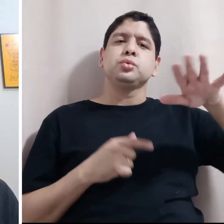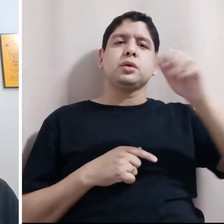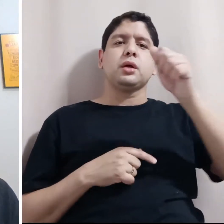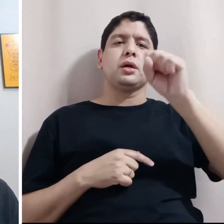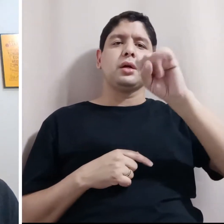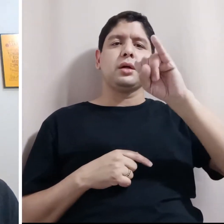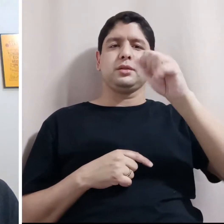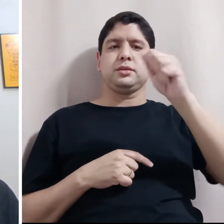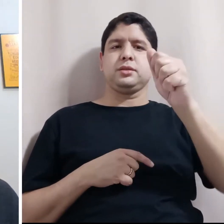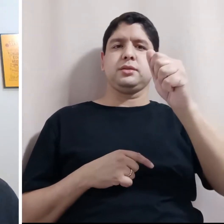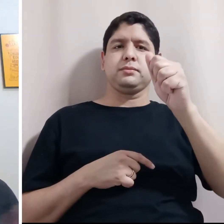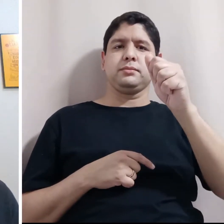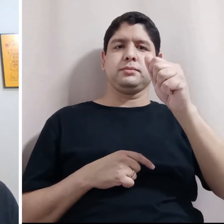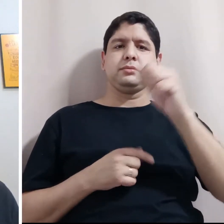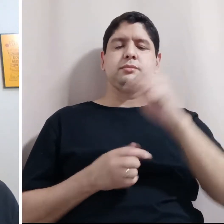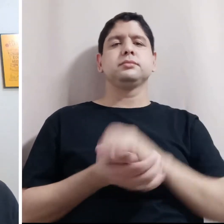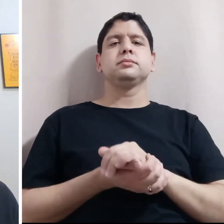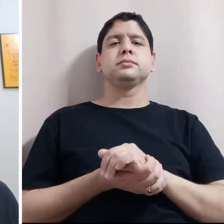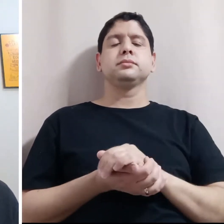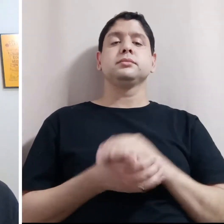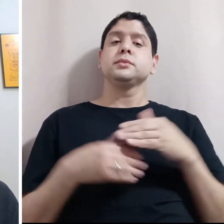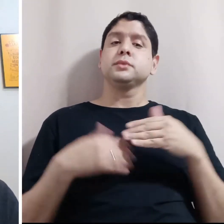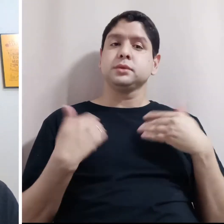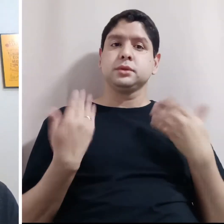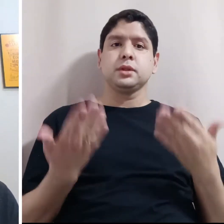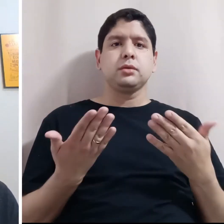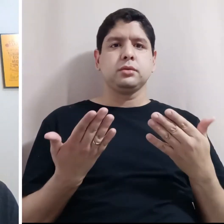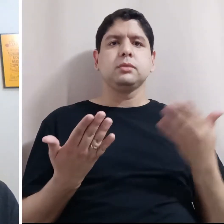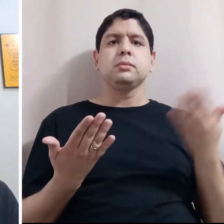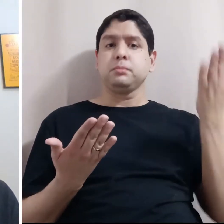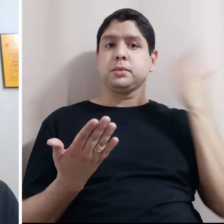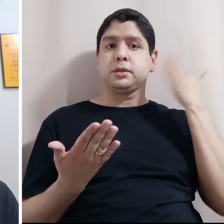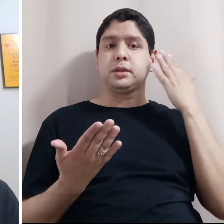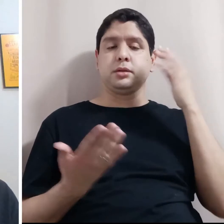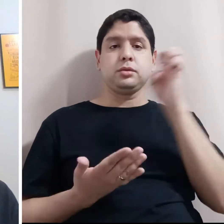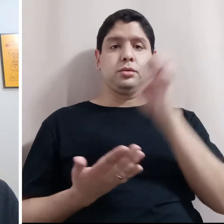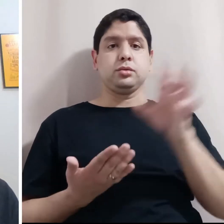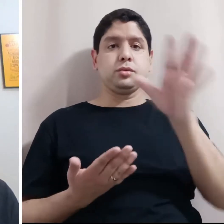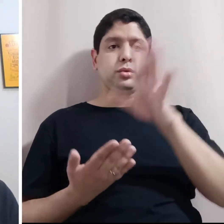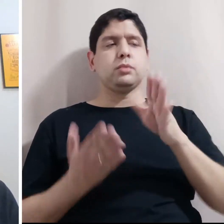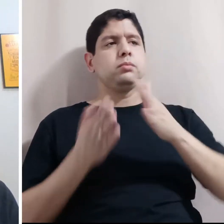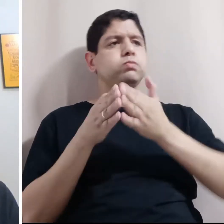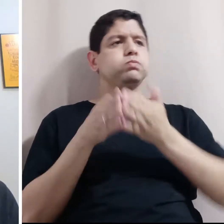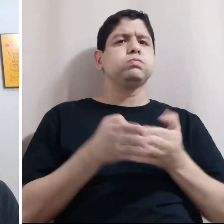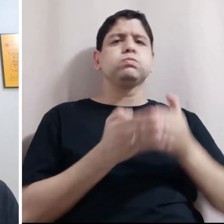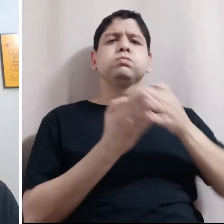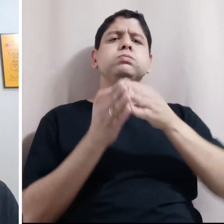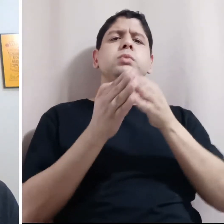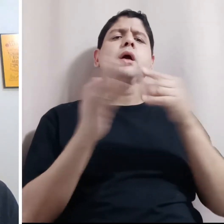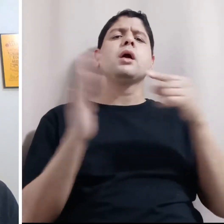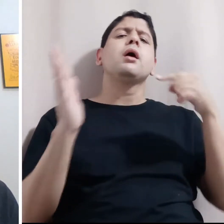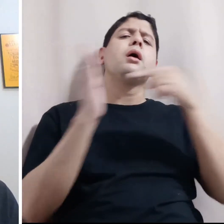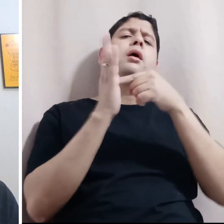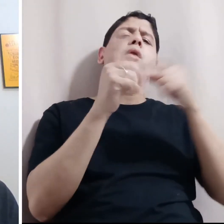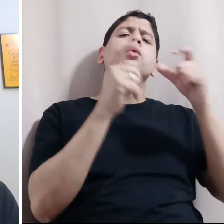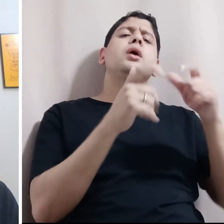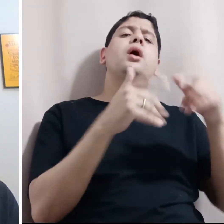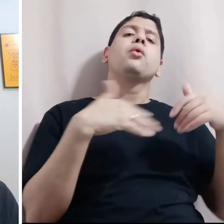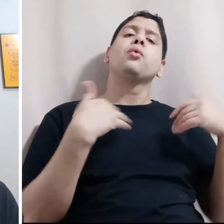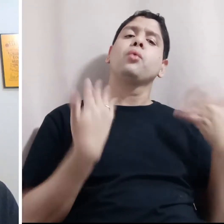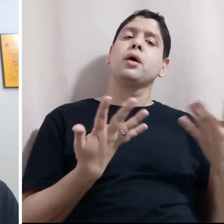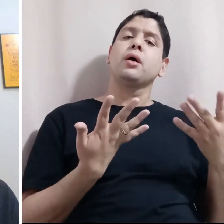asiático. Onde eles estavam, né, indo, o destino dos europeus ao navegar pelo